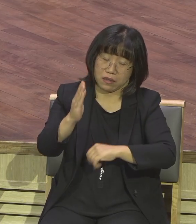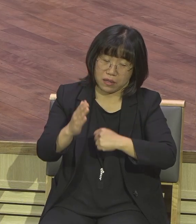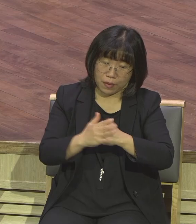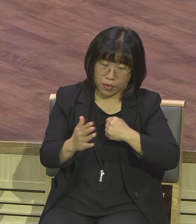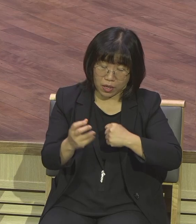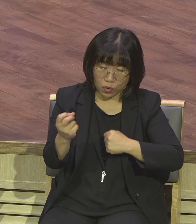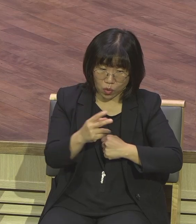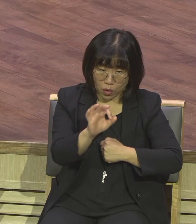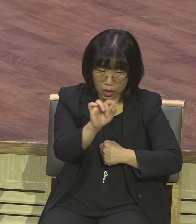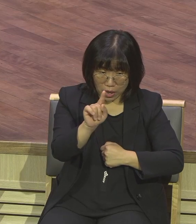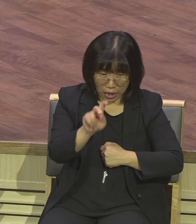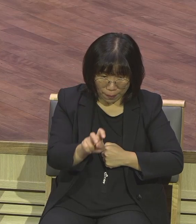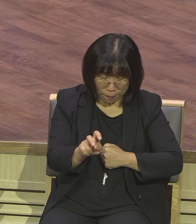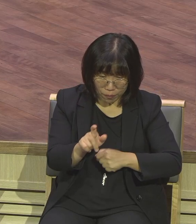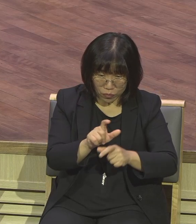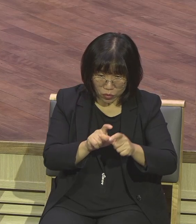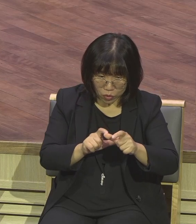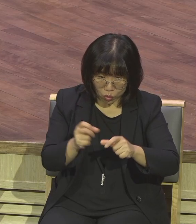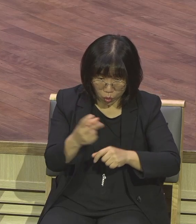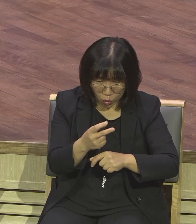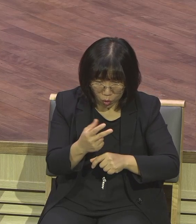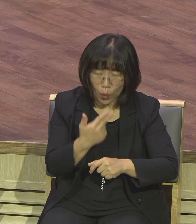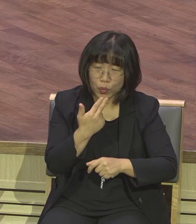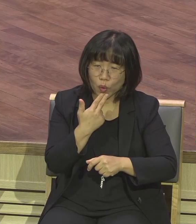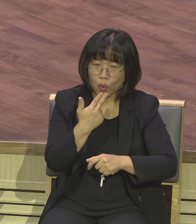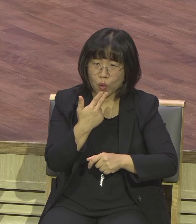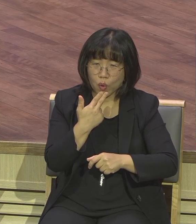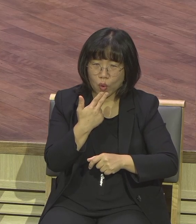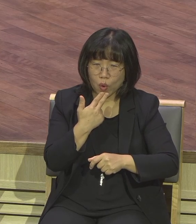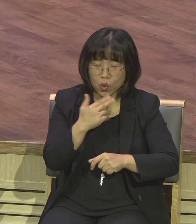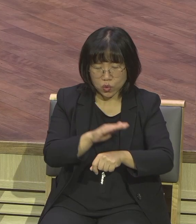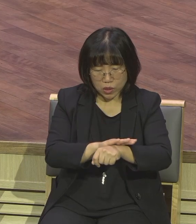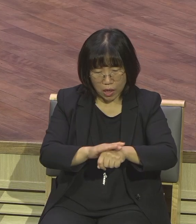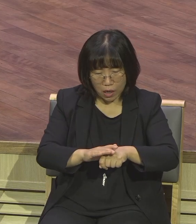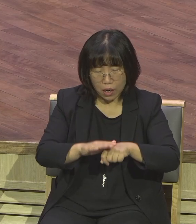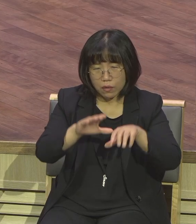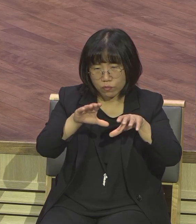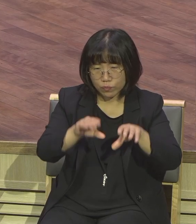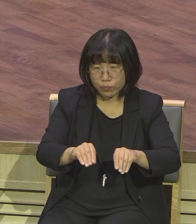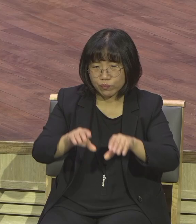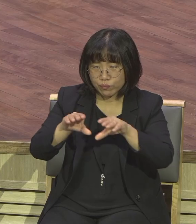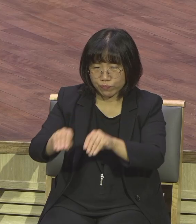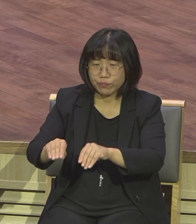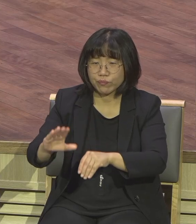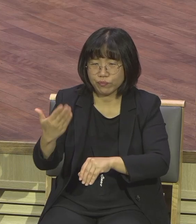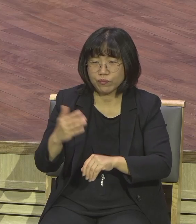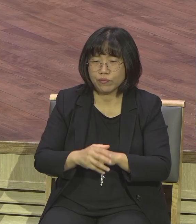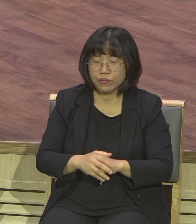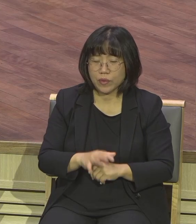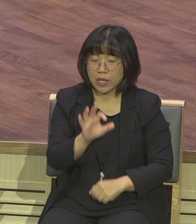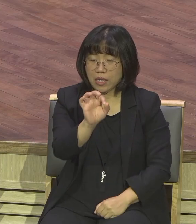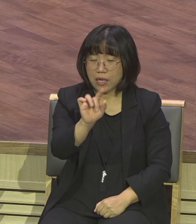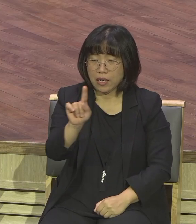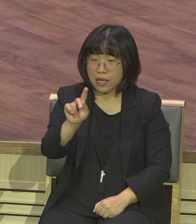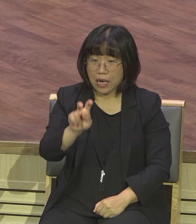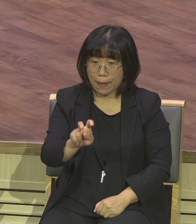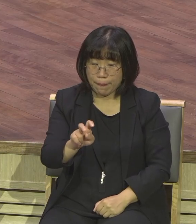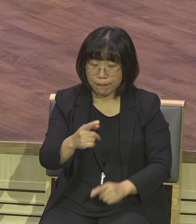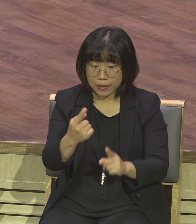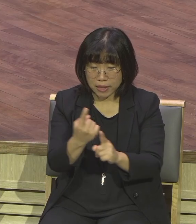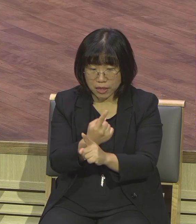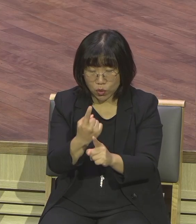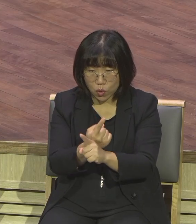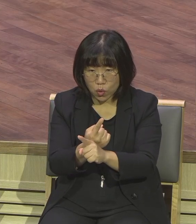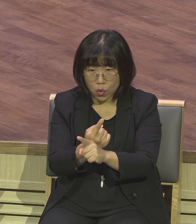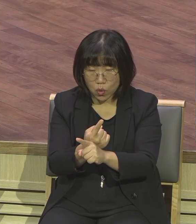많지 않는 사람으로 평가받는 분이에요. 재발이 잘 없는 사람. 암치료를 긍정적으로 접근할 수 있는 방법이